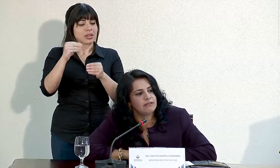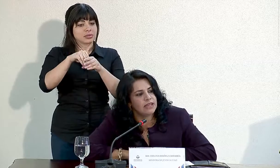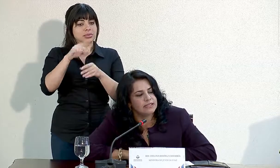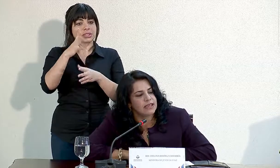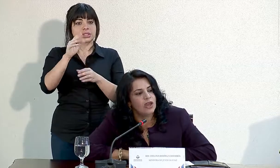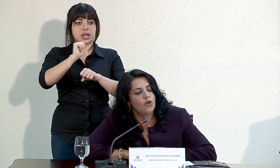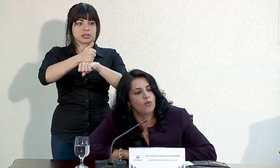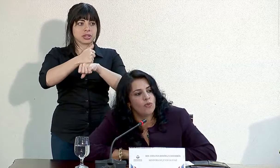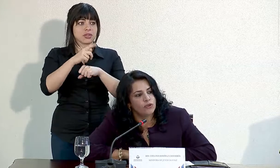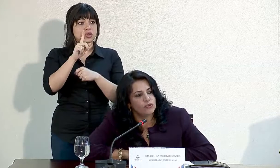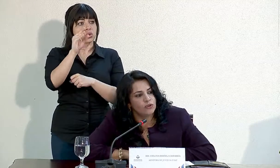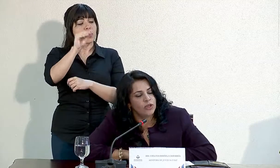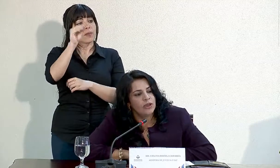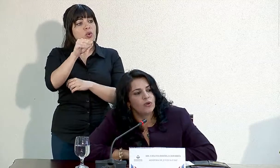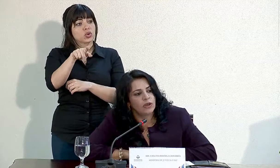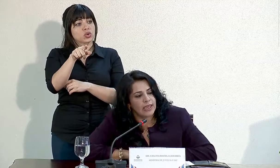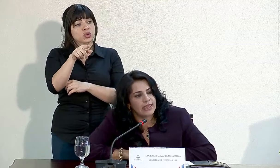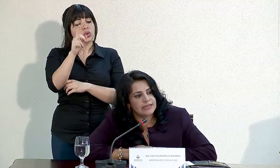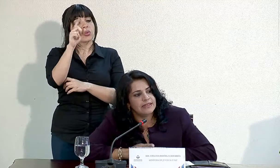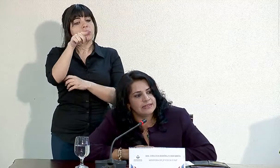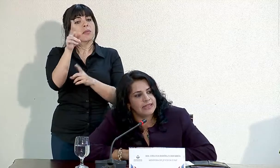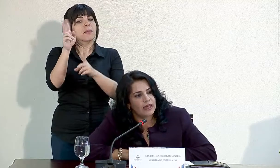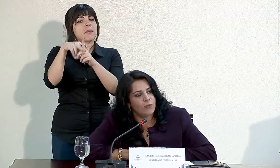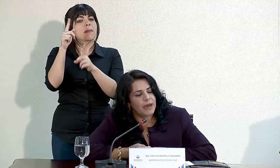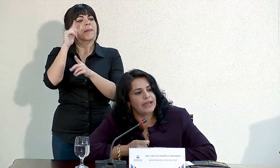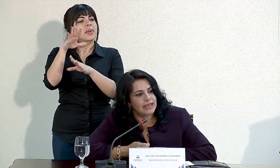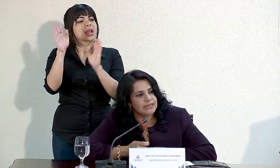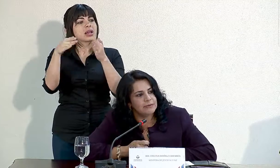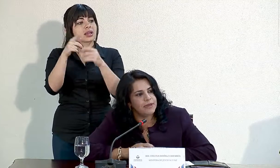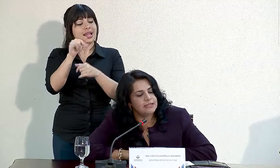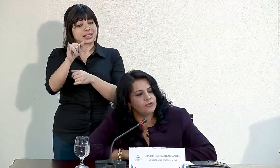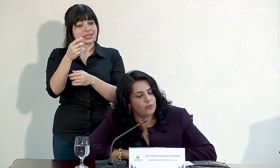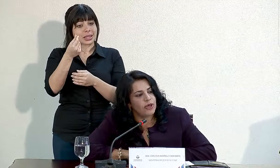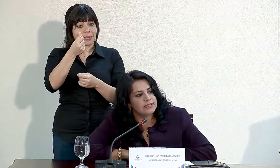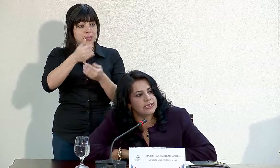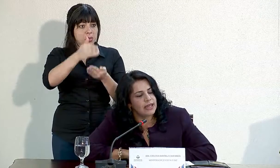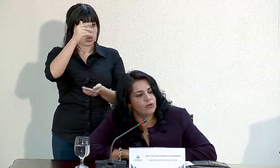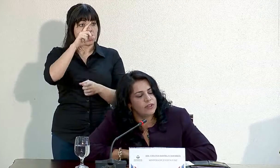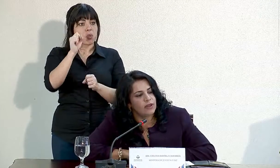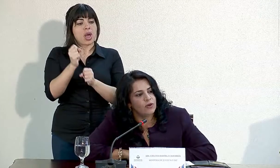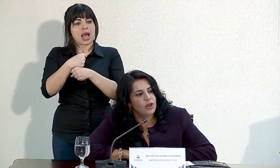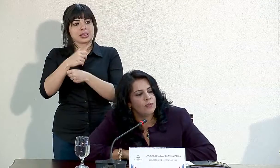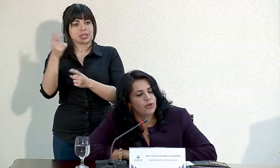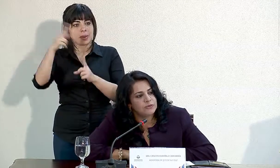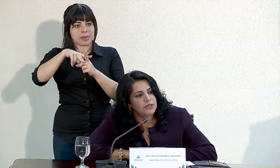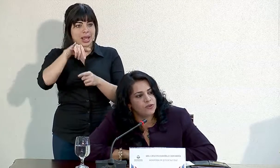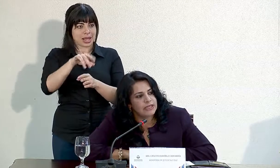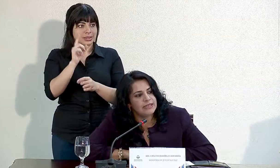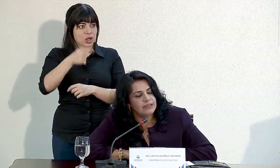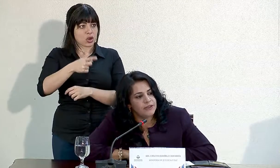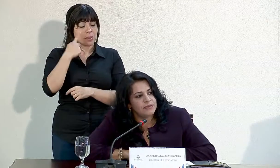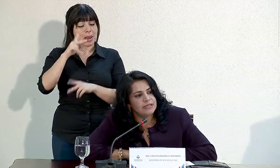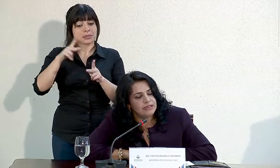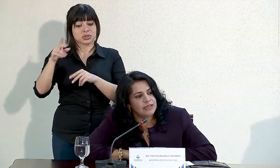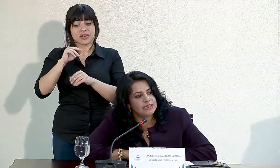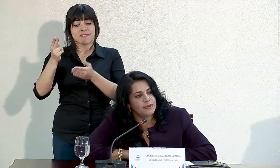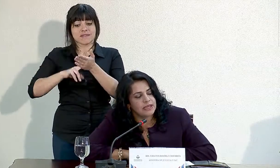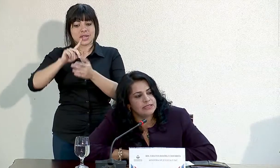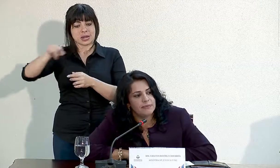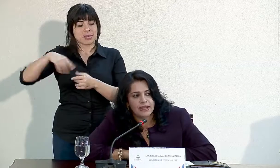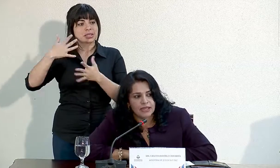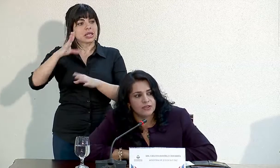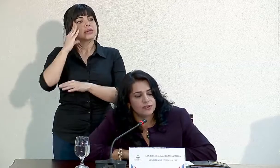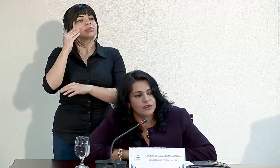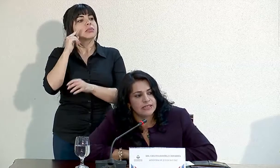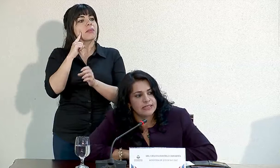legislador establece un monto que es destinado para que ese empréstito pueda ser ejecutado por las personas y las firmas que tienen la